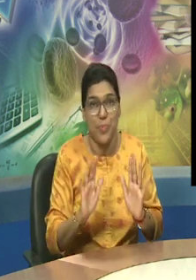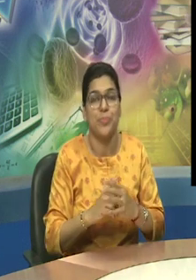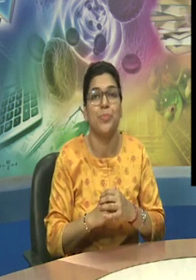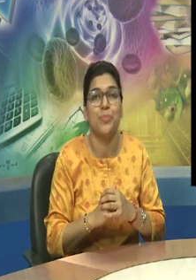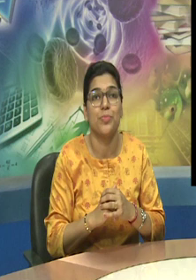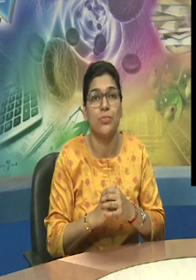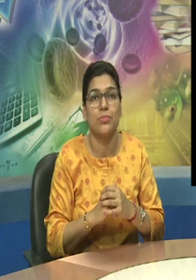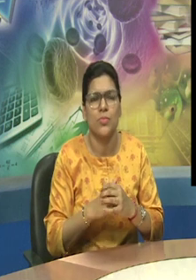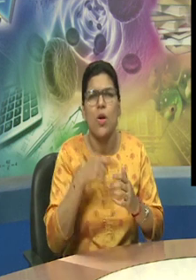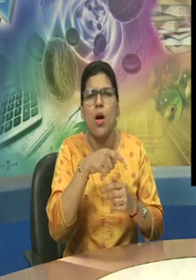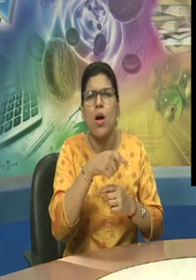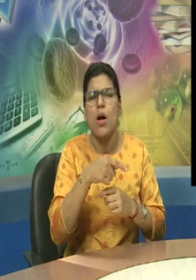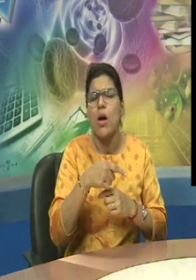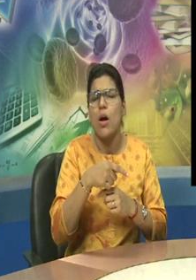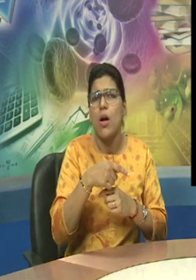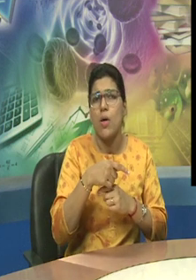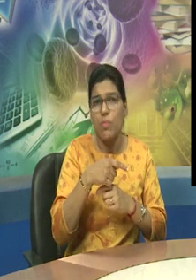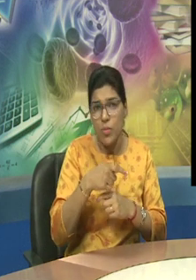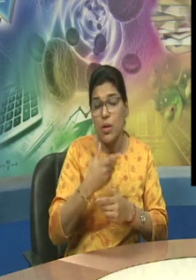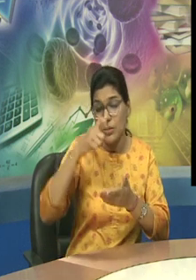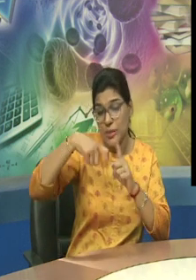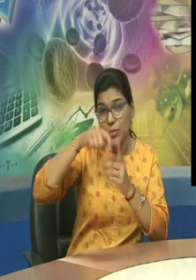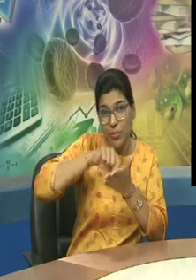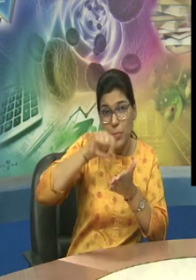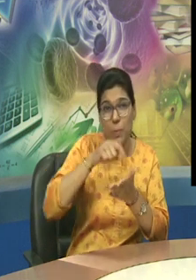मार्मिक अभिव्यक्ति की है।